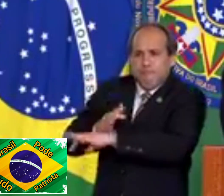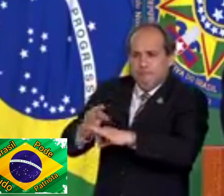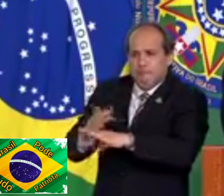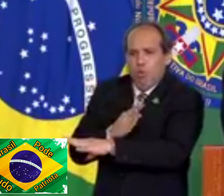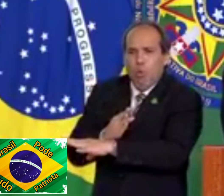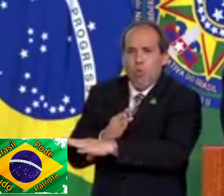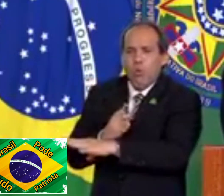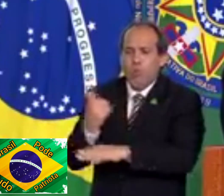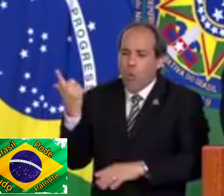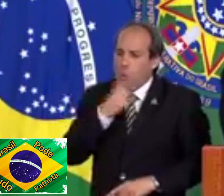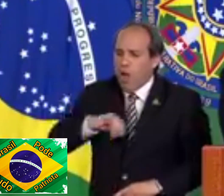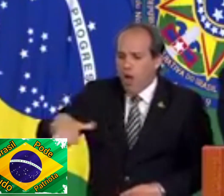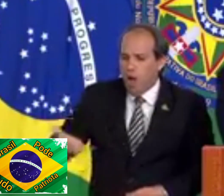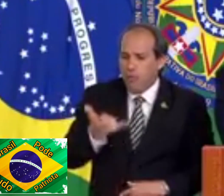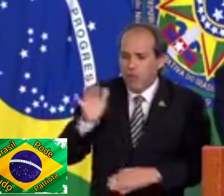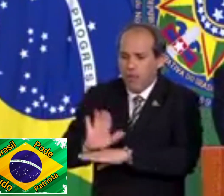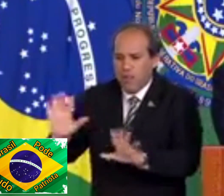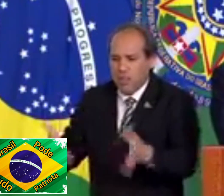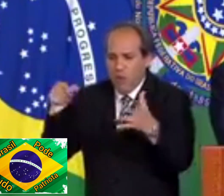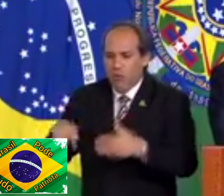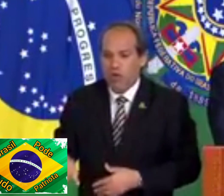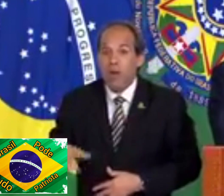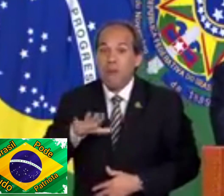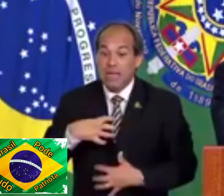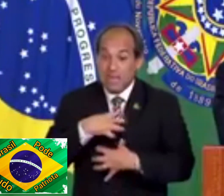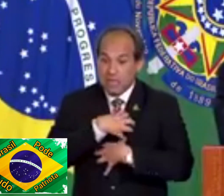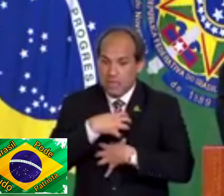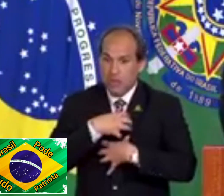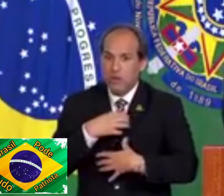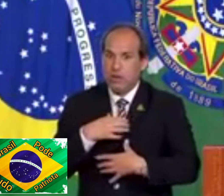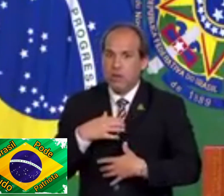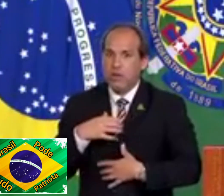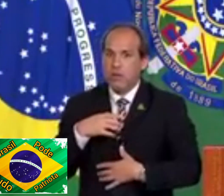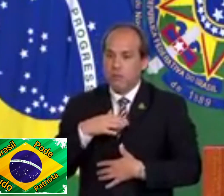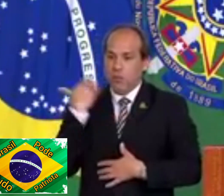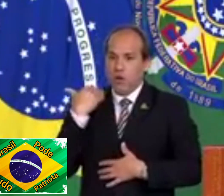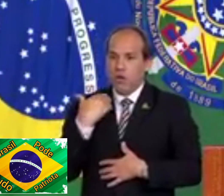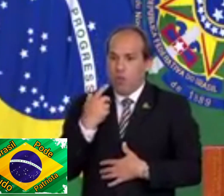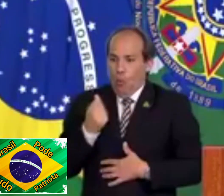perto. Os calafrios e temores vieram depois disso.